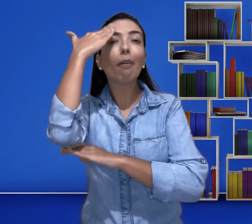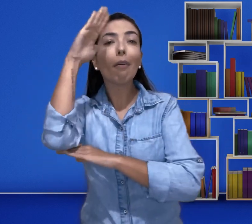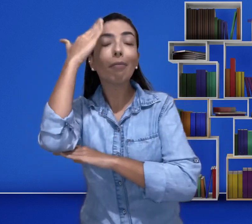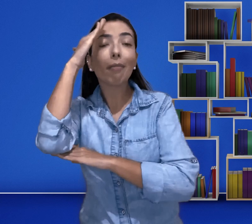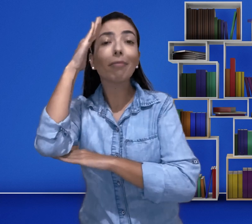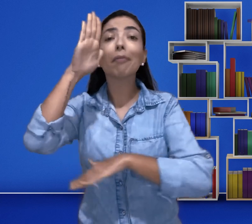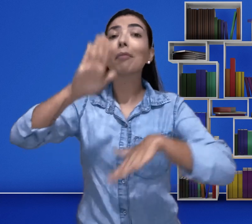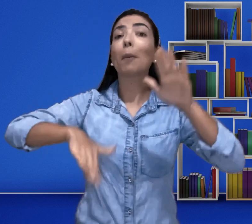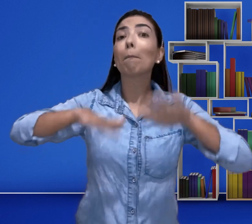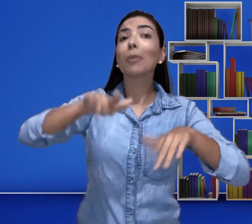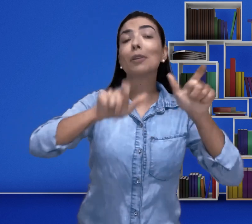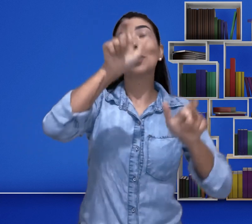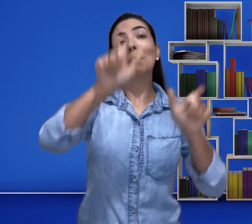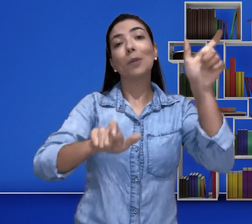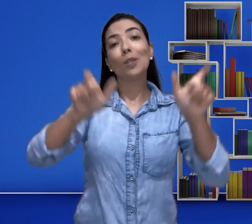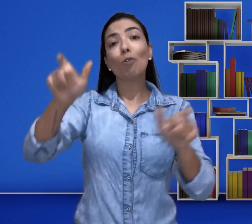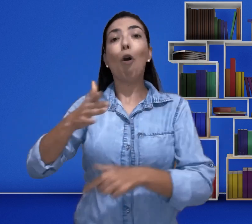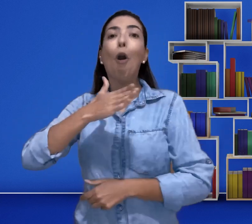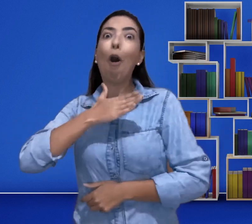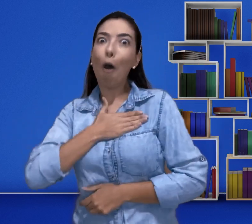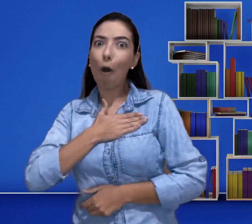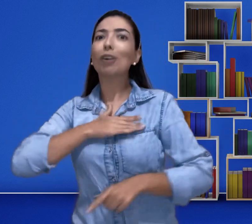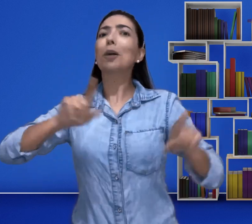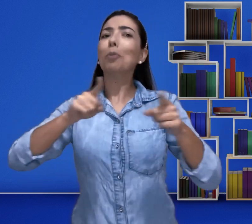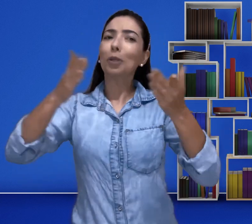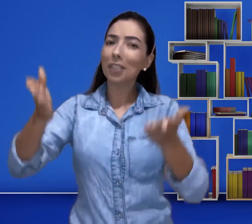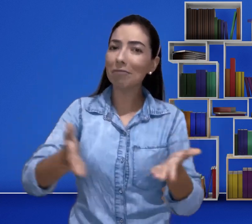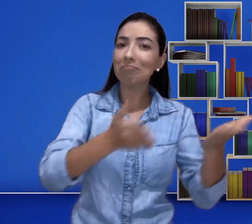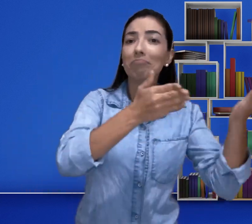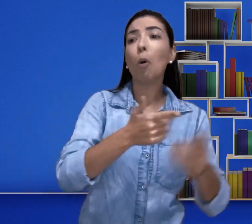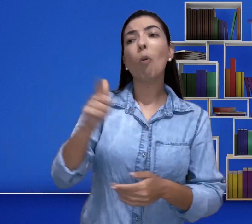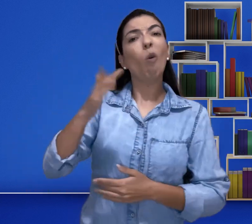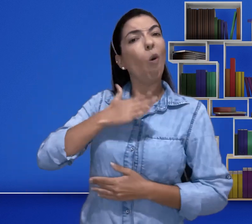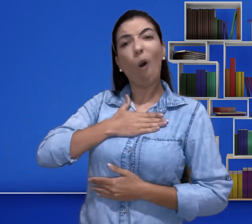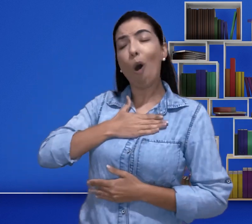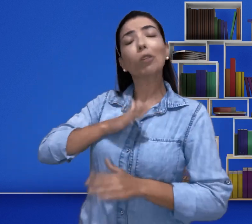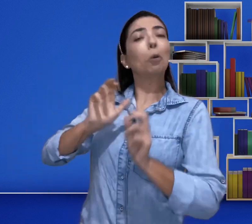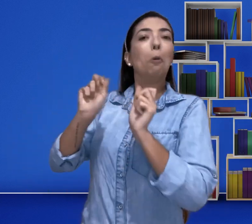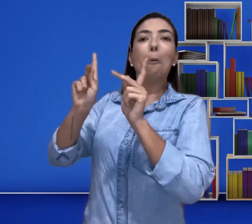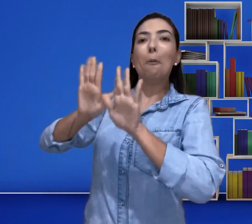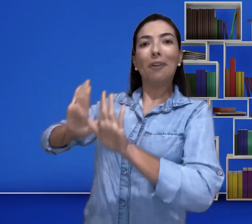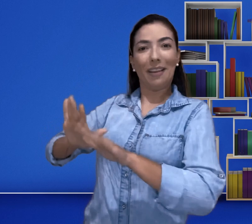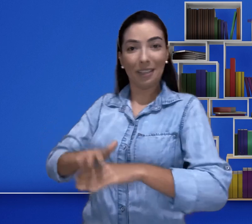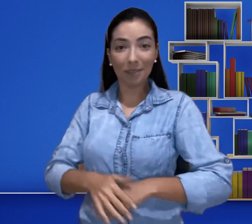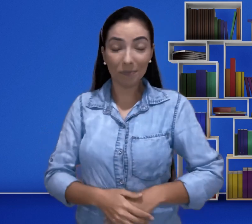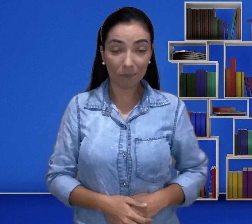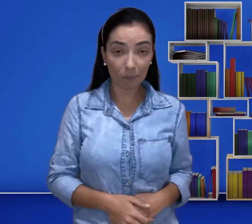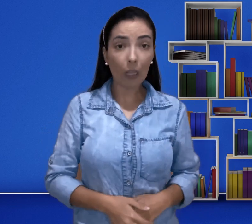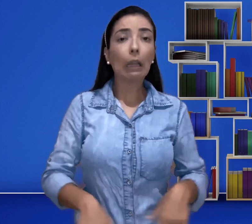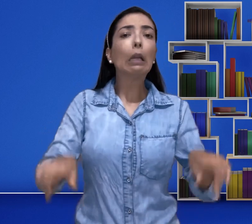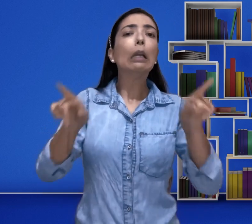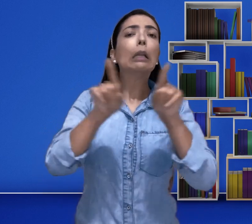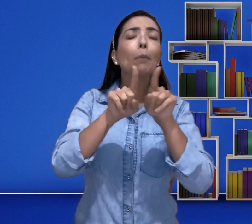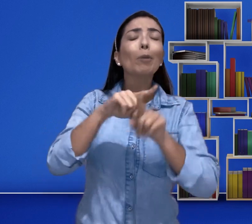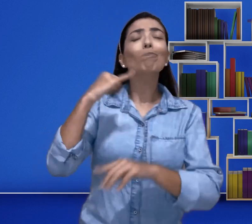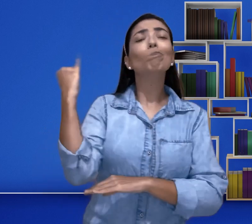Nós precisamos entender que depende de pessoa para pessoa. Alguns gostam, alguns não gostam.